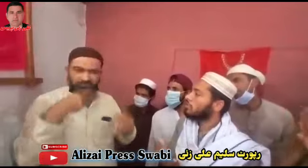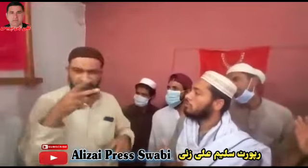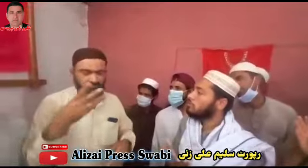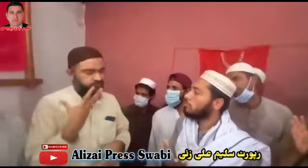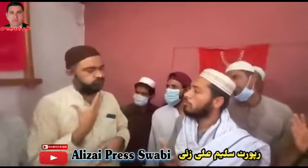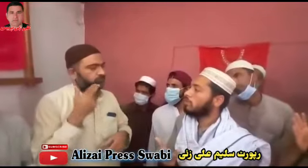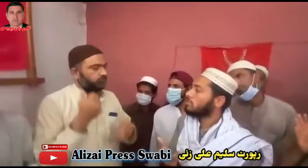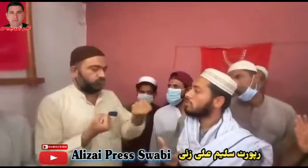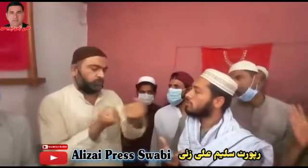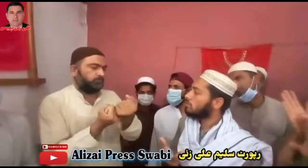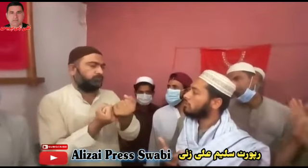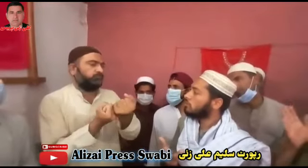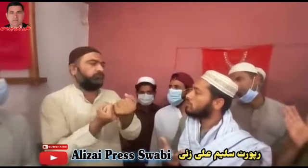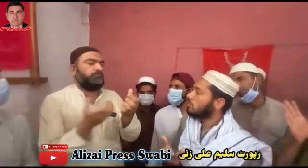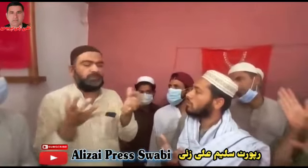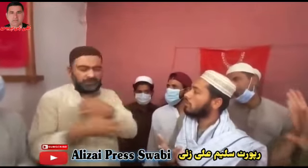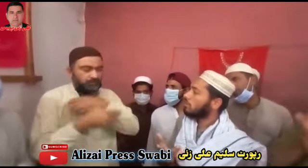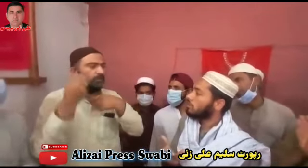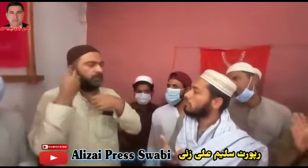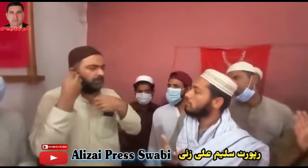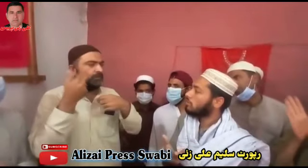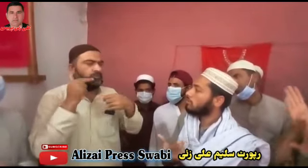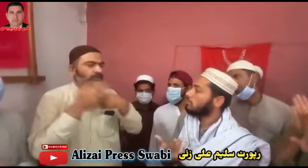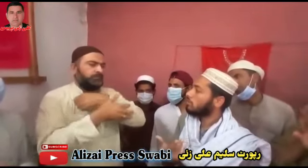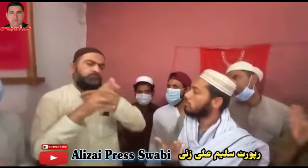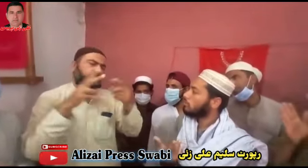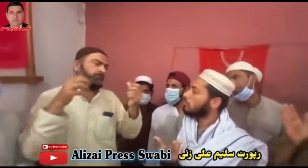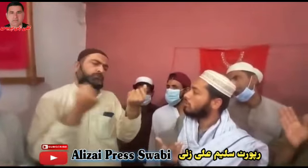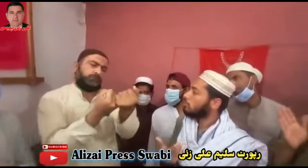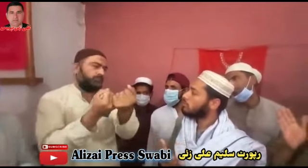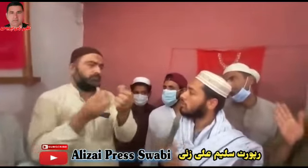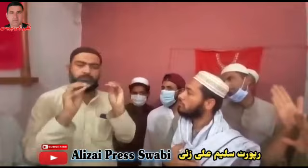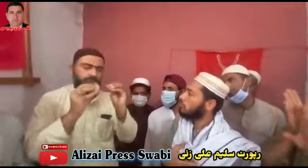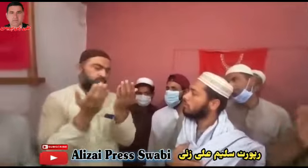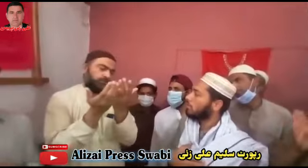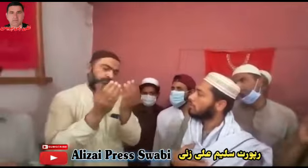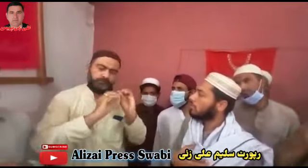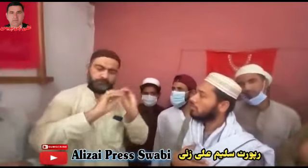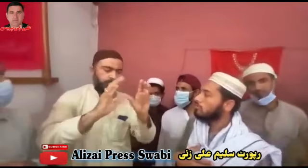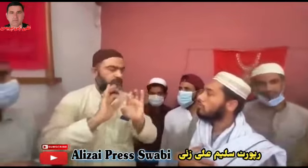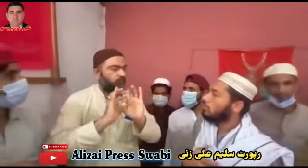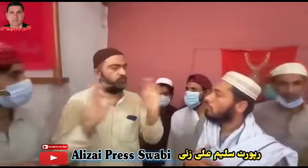لاندې جي او موږ همداسې ورځې تېرېږي. بس الله تعالی دې هغې لم دغه توفیق ورکړي او موږ سره دې هم وي، هغې ته دغه دې